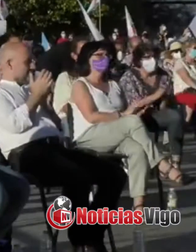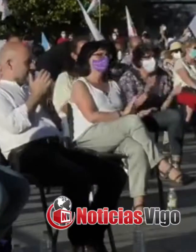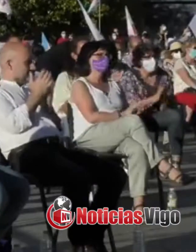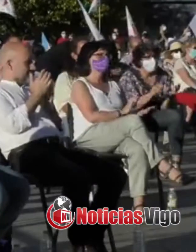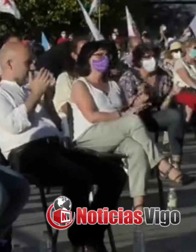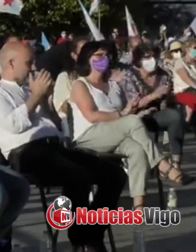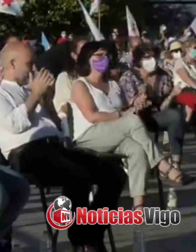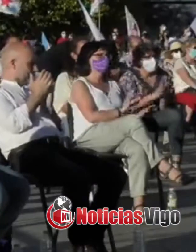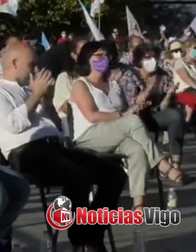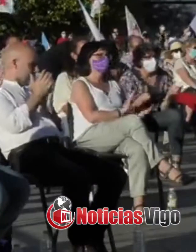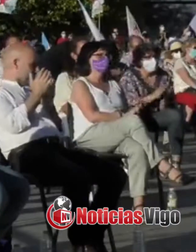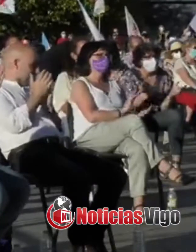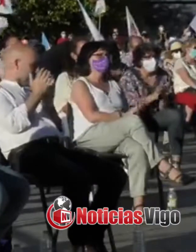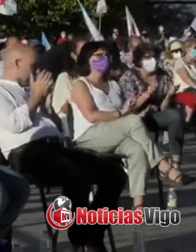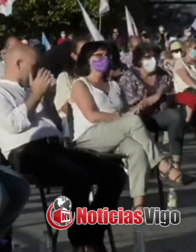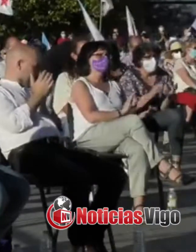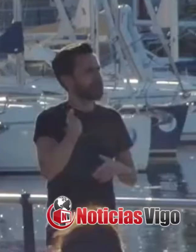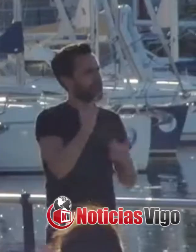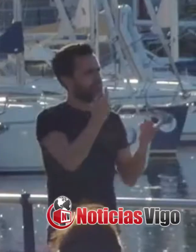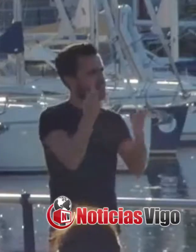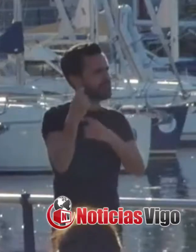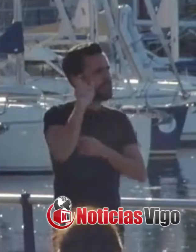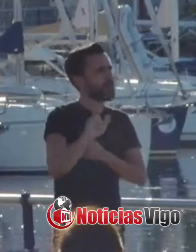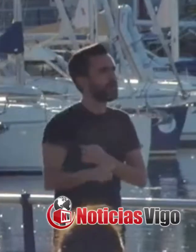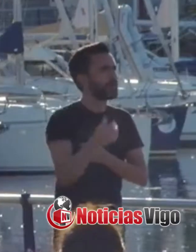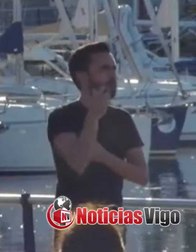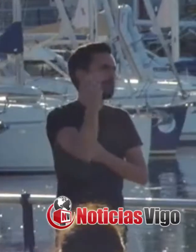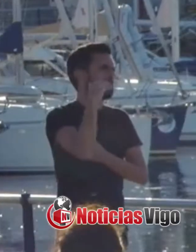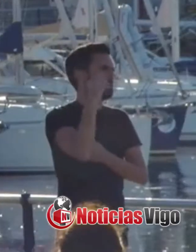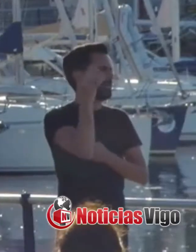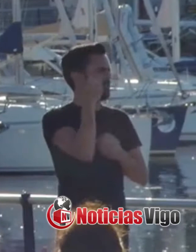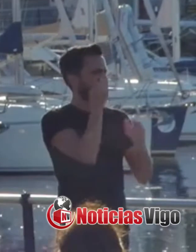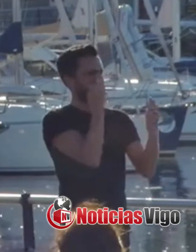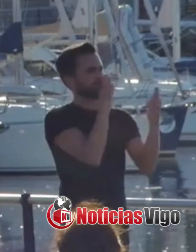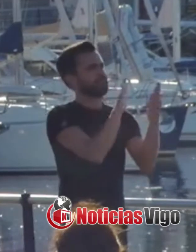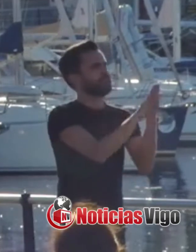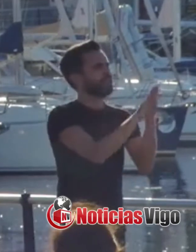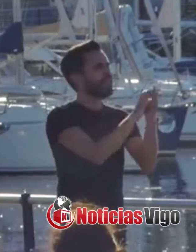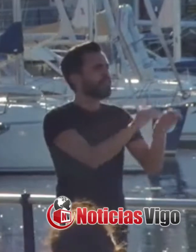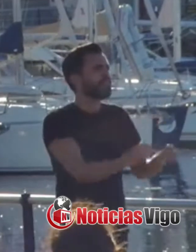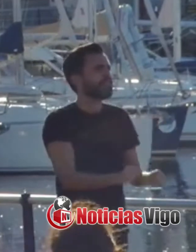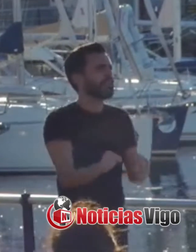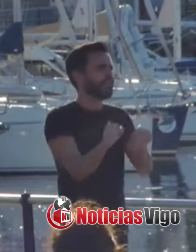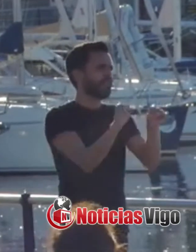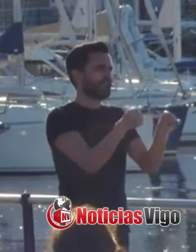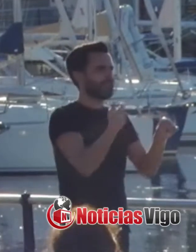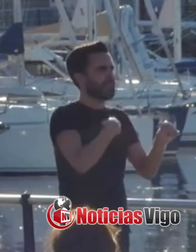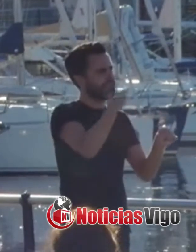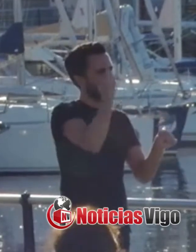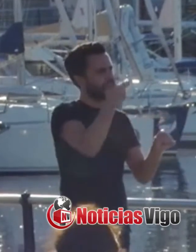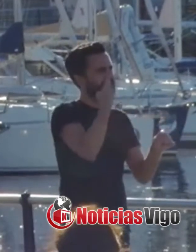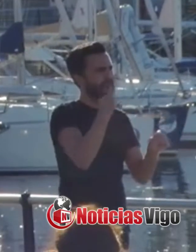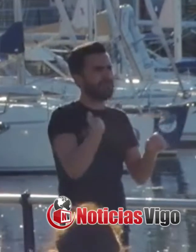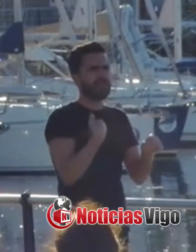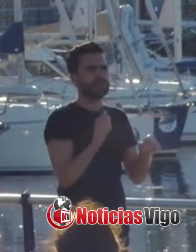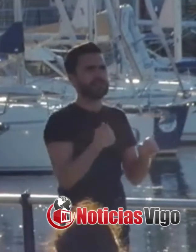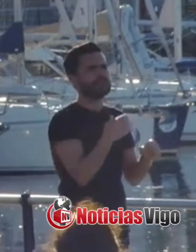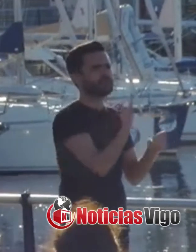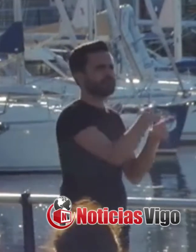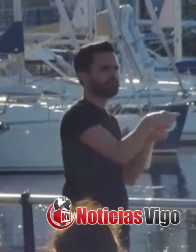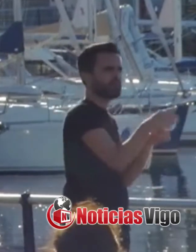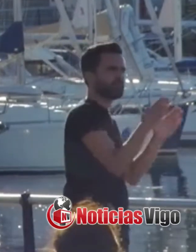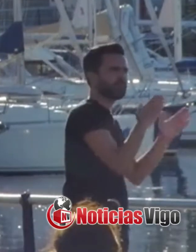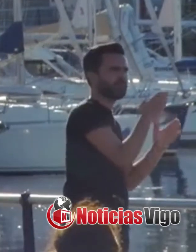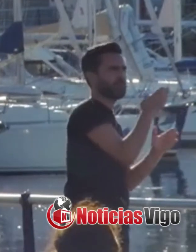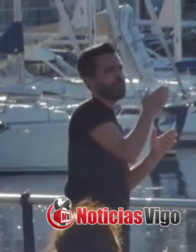unha presidenta que vai a dar a cara, defender os intereses e estar as duras e as maduras. Esa é a